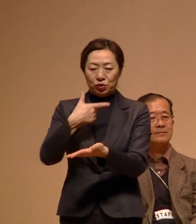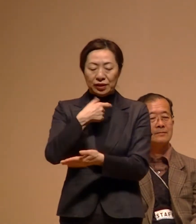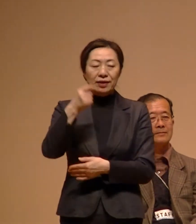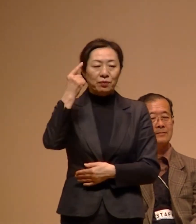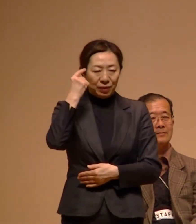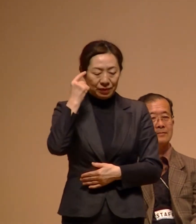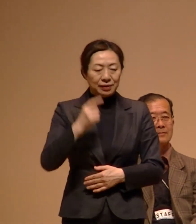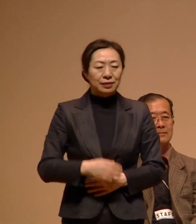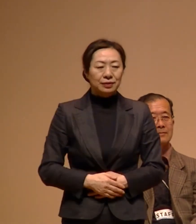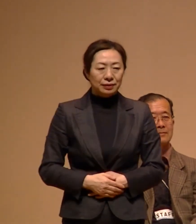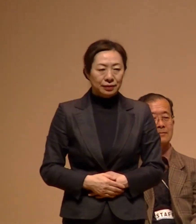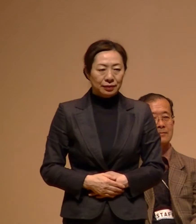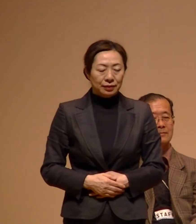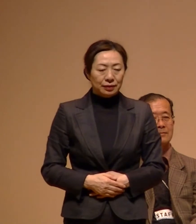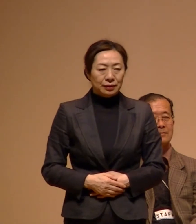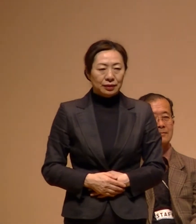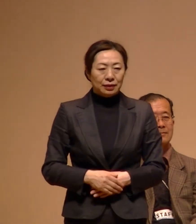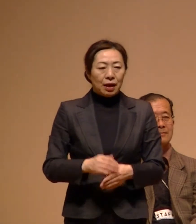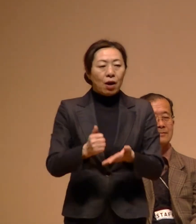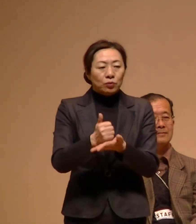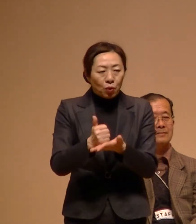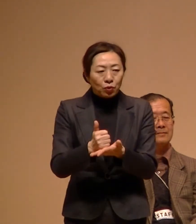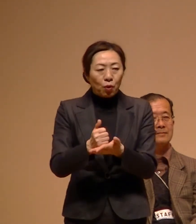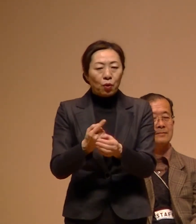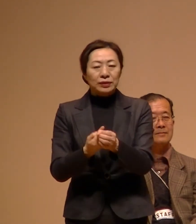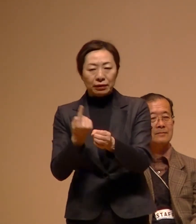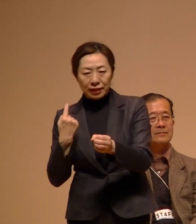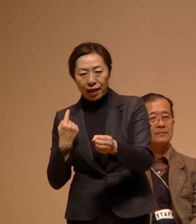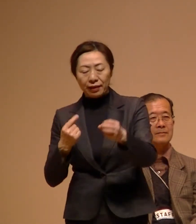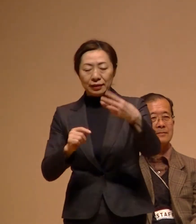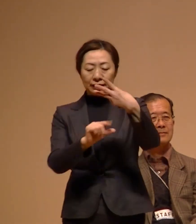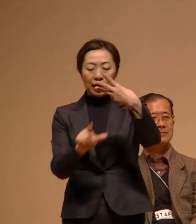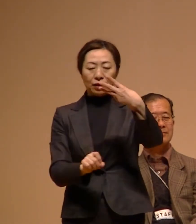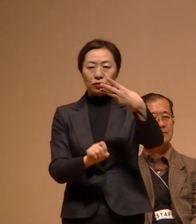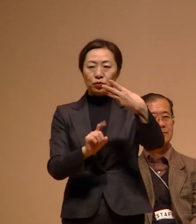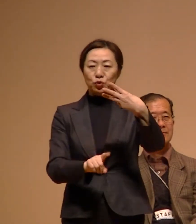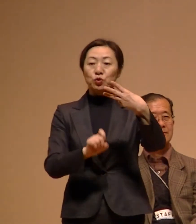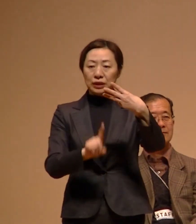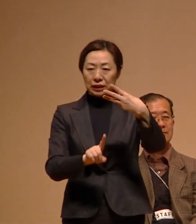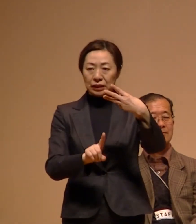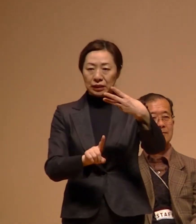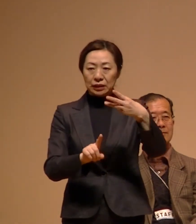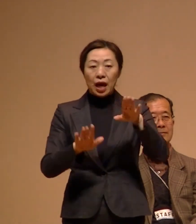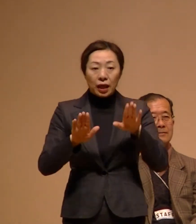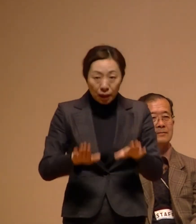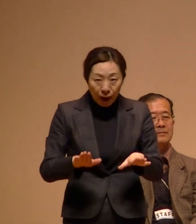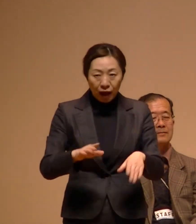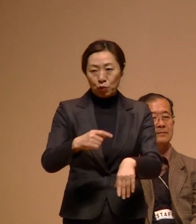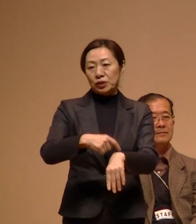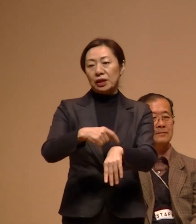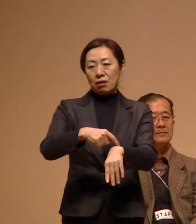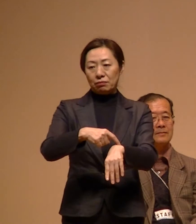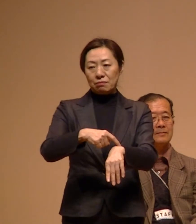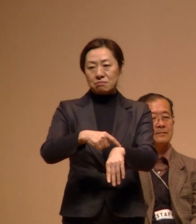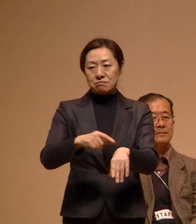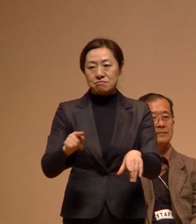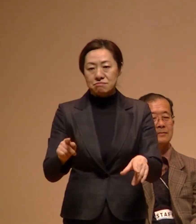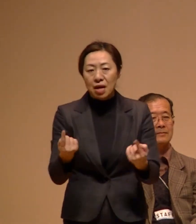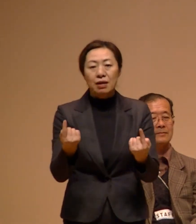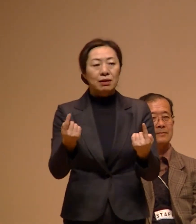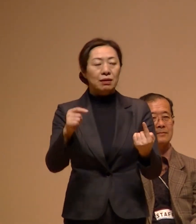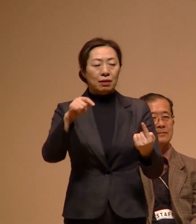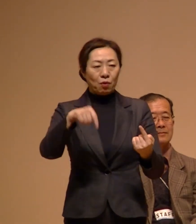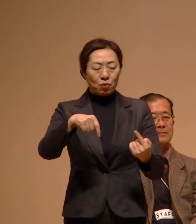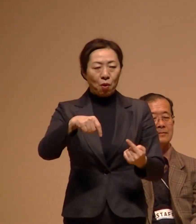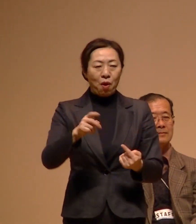います。ちょうど昨年3月11日、ちょうどこの今の時間帯ですかね、蓮沼